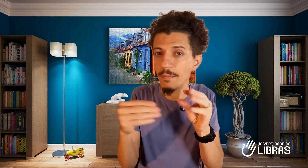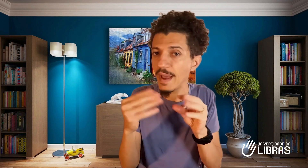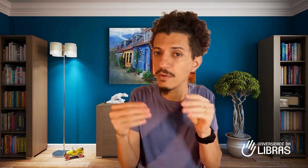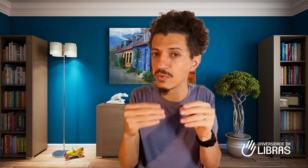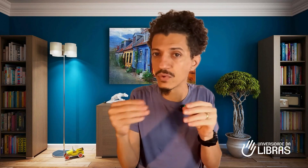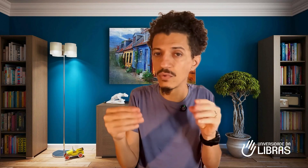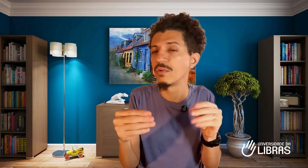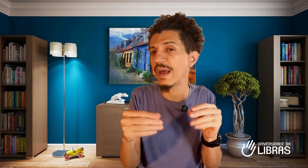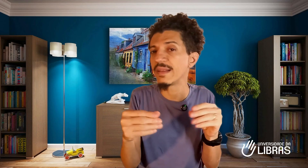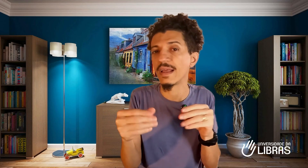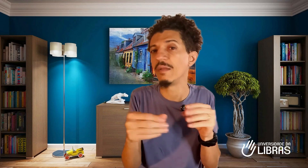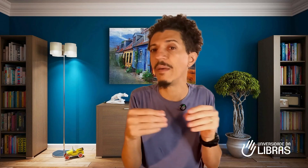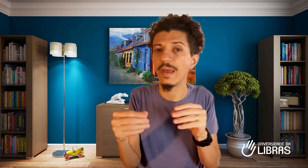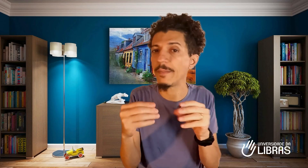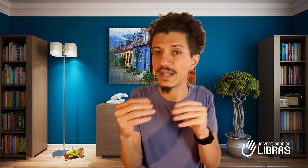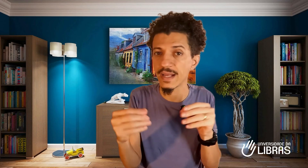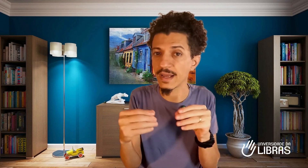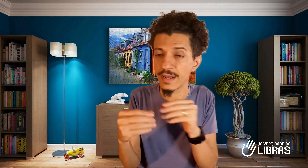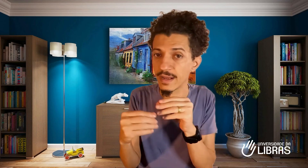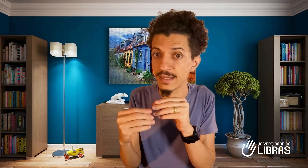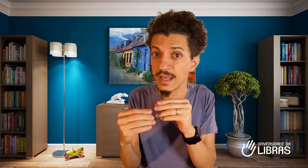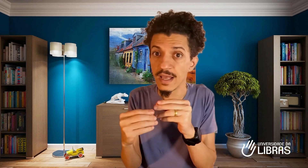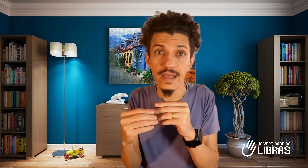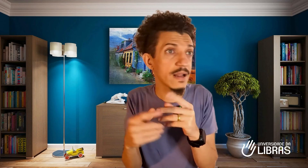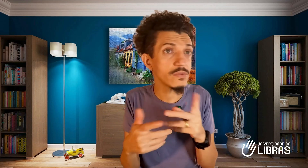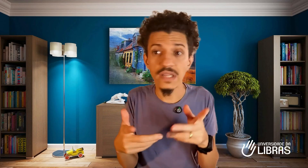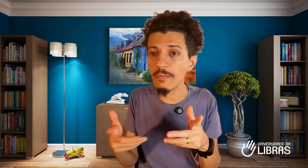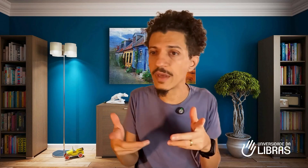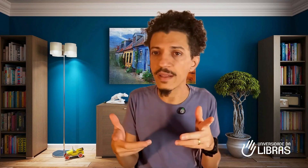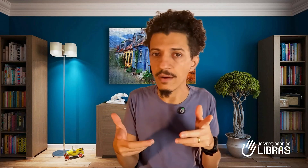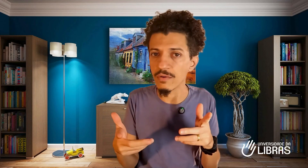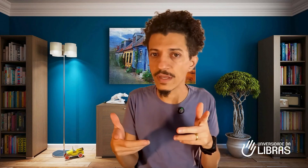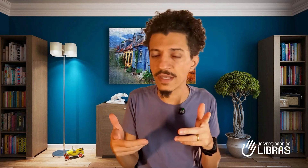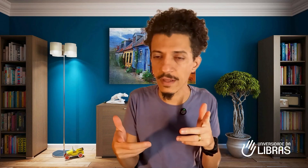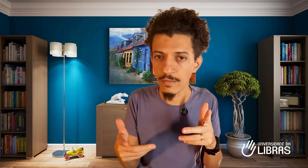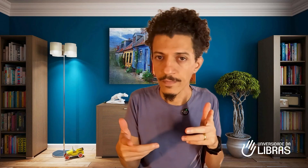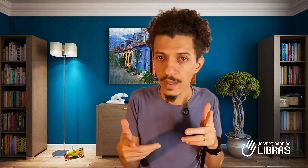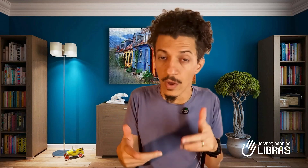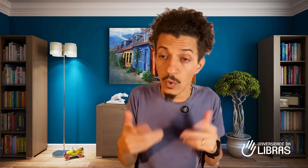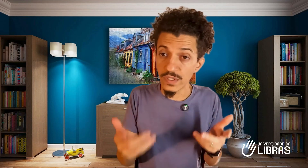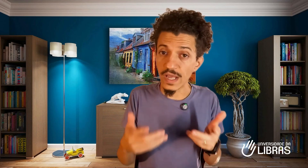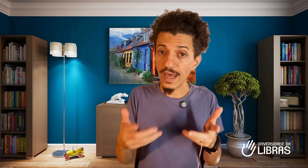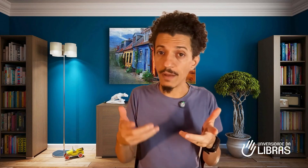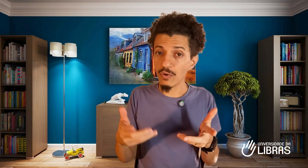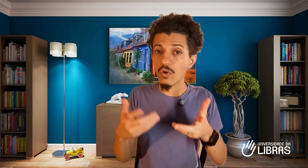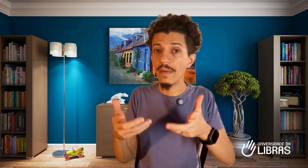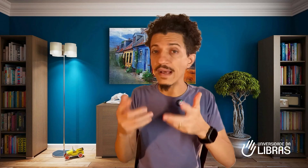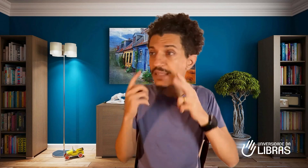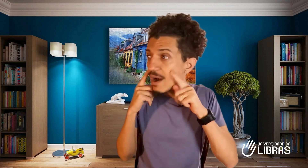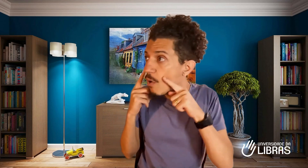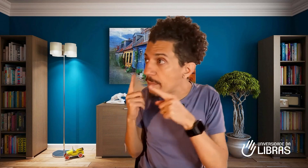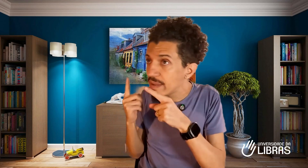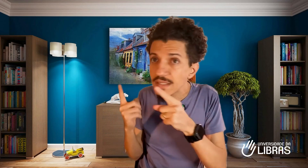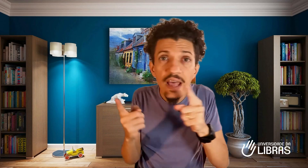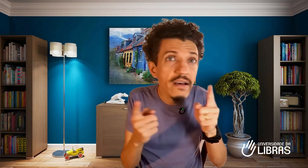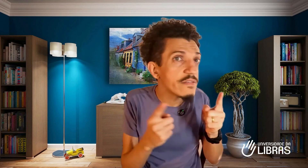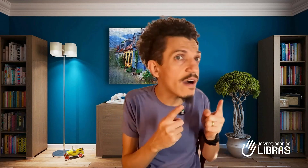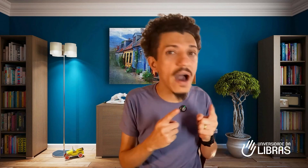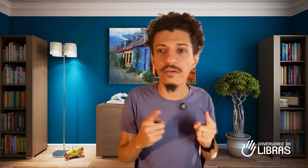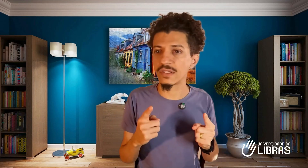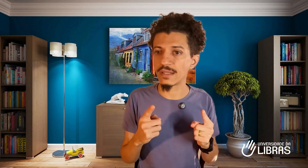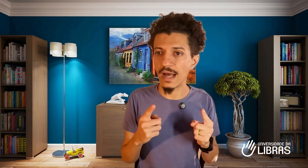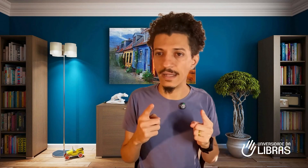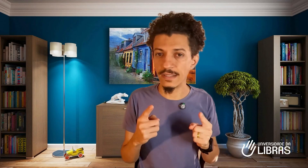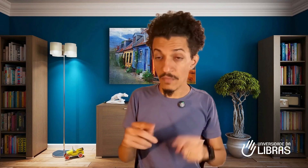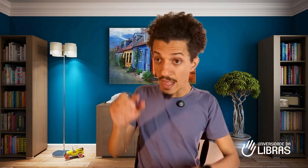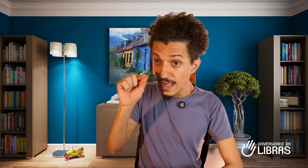boca perto do surdo, perto daquele bebê, perto daquela criança, e ela não sabe o que está acontecendo, o cérebro começa a observar